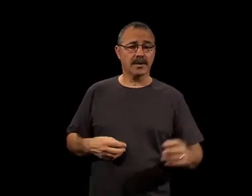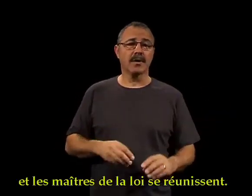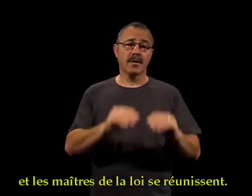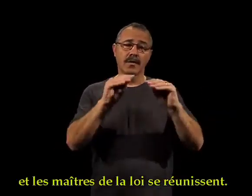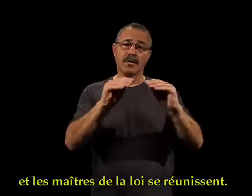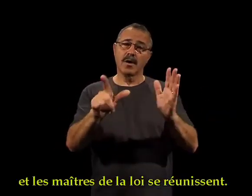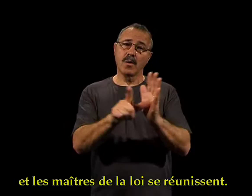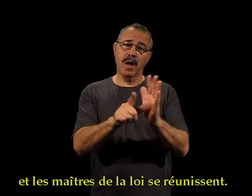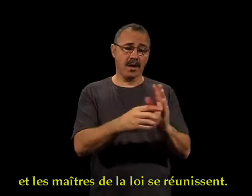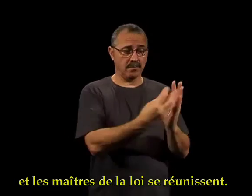se réunissent.